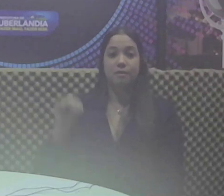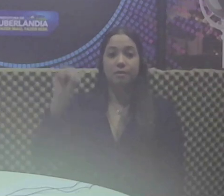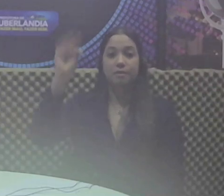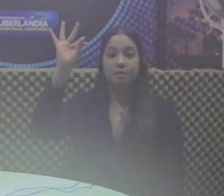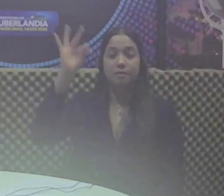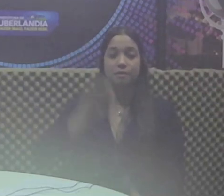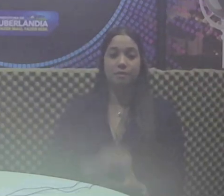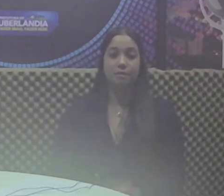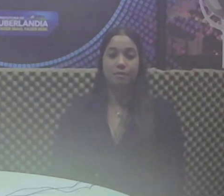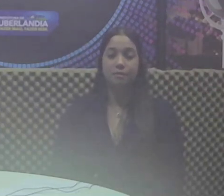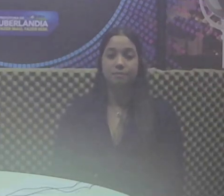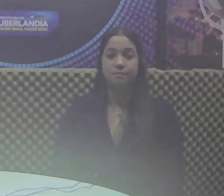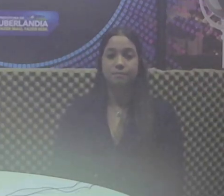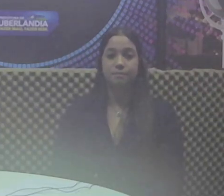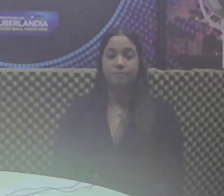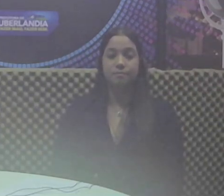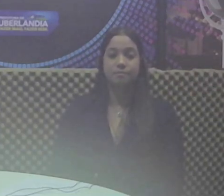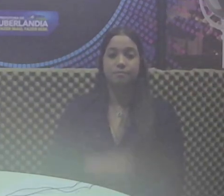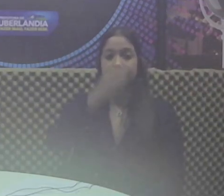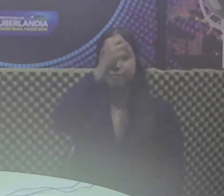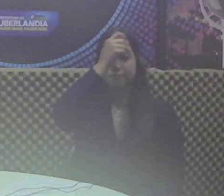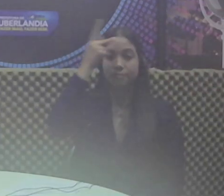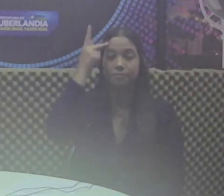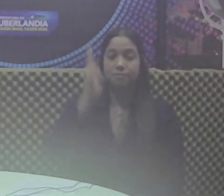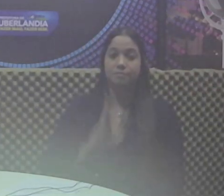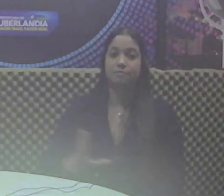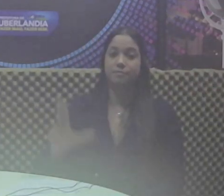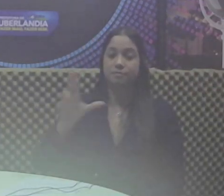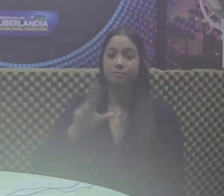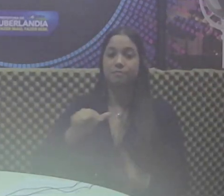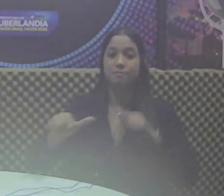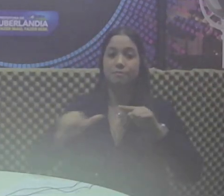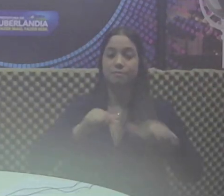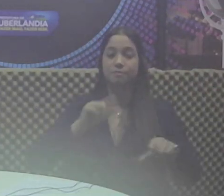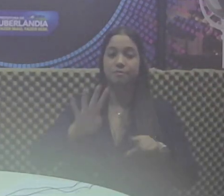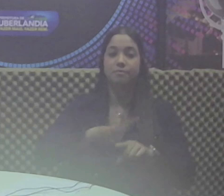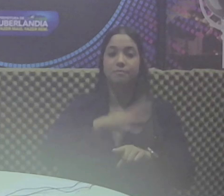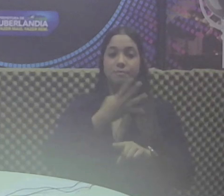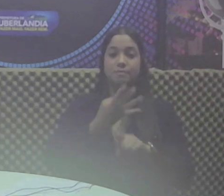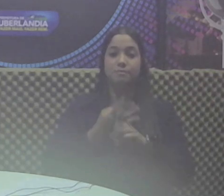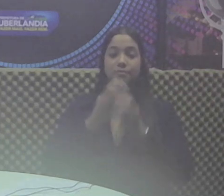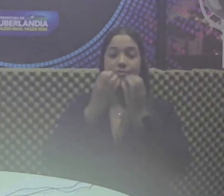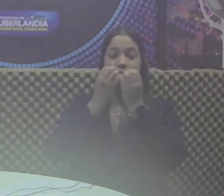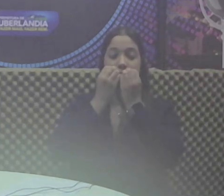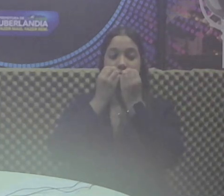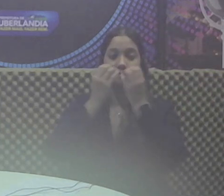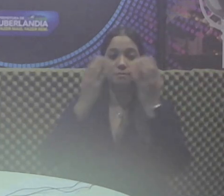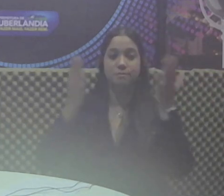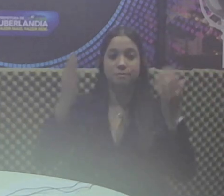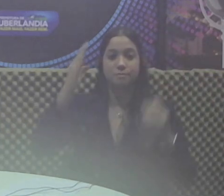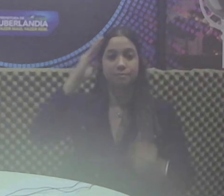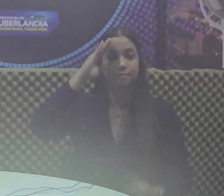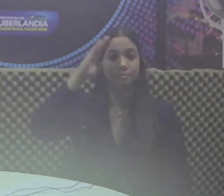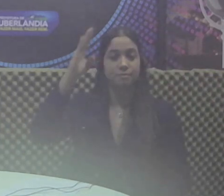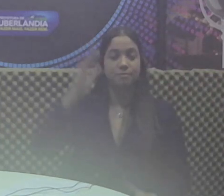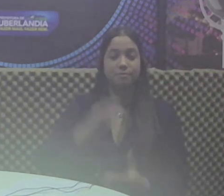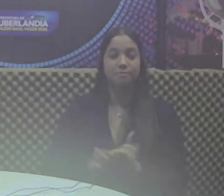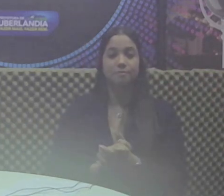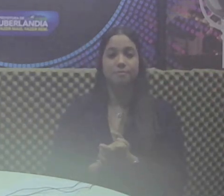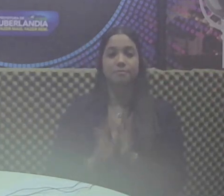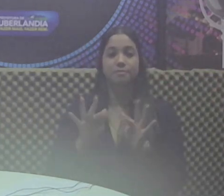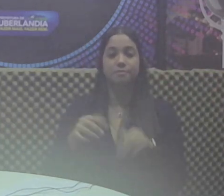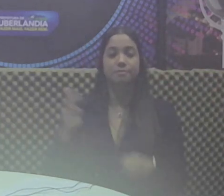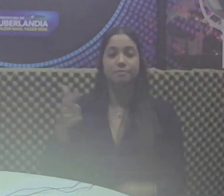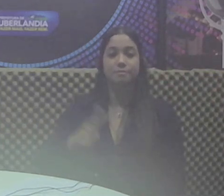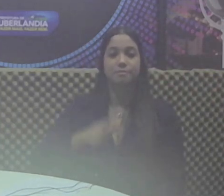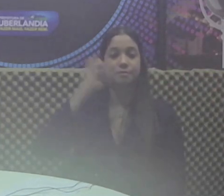Comunicação, Marco Túlio de Castro Kalimann. Prefeitura de Uberlândia, fazer mais, fazer bem.